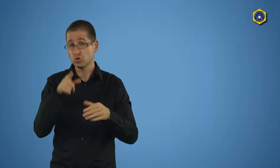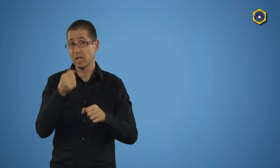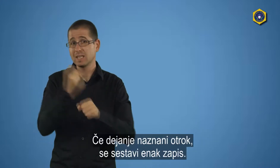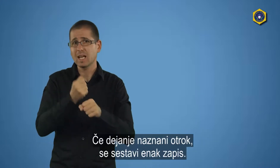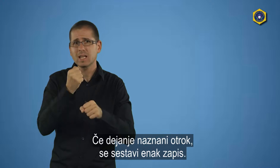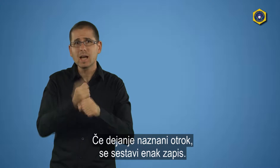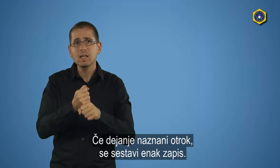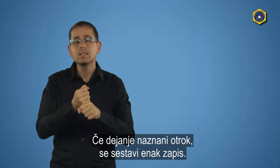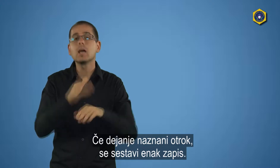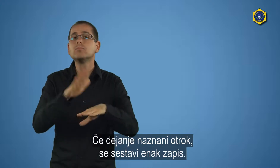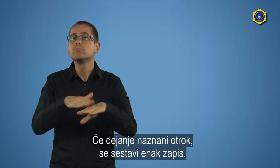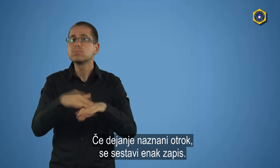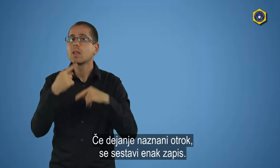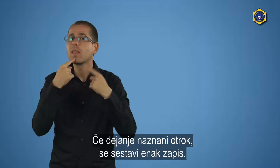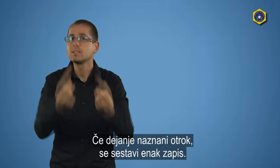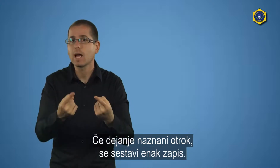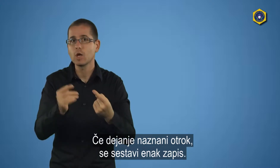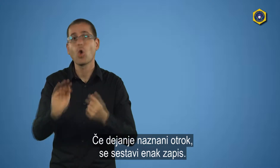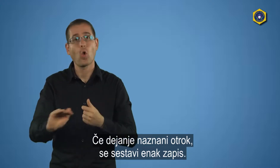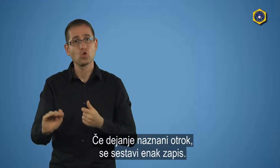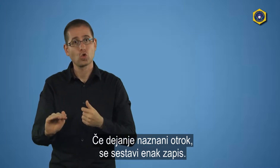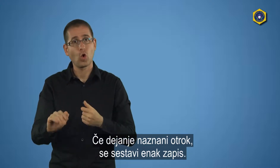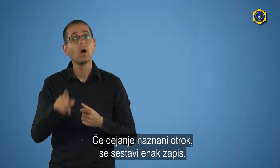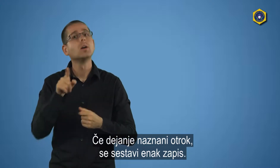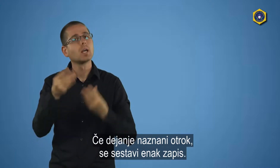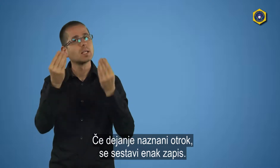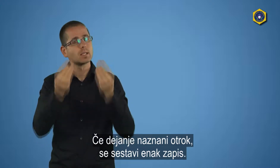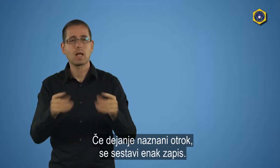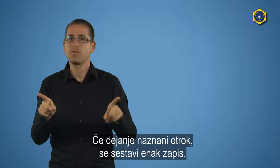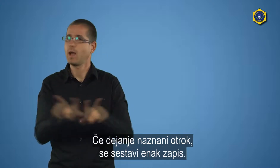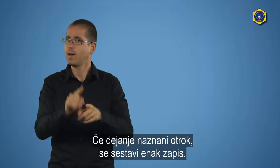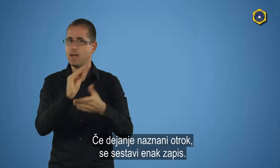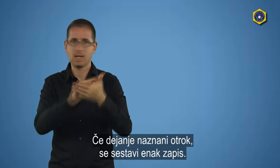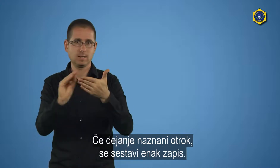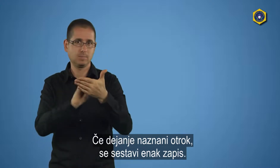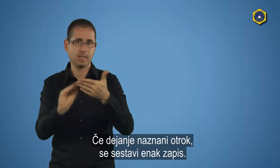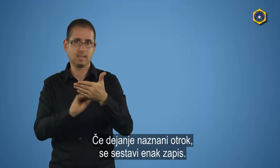Če dejanje naznani otrok, se sestavi enak zapis.